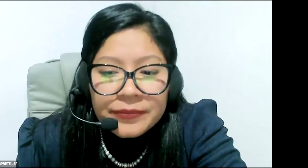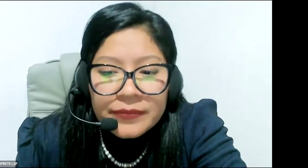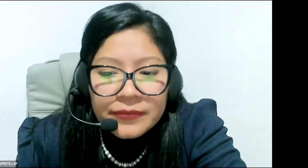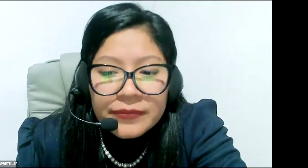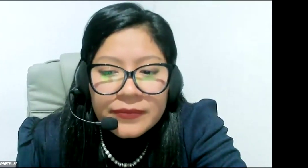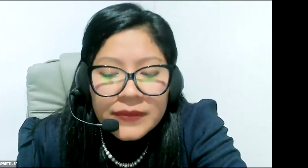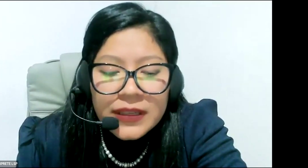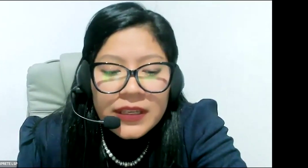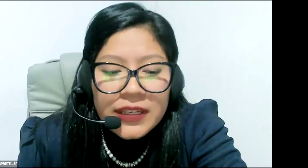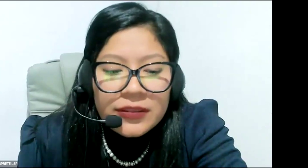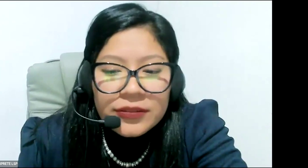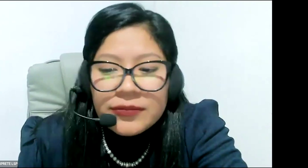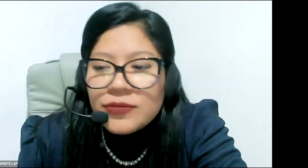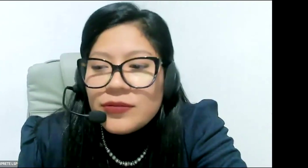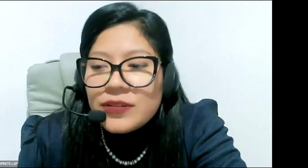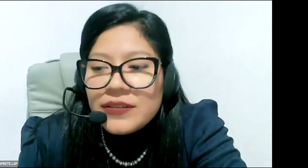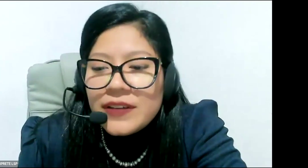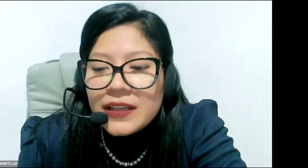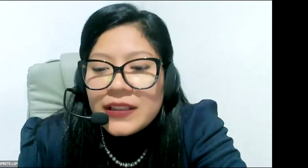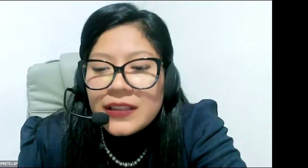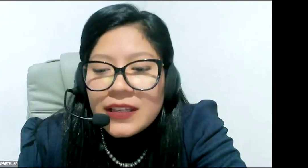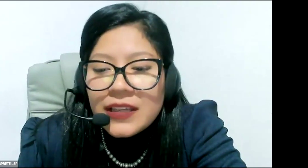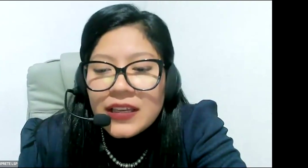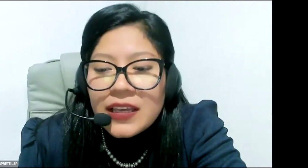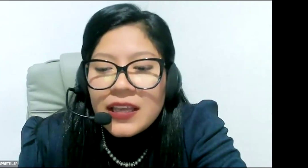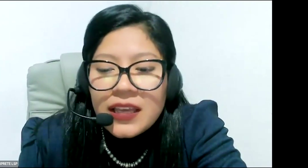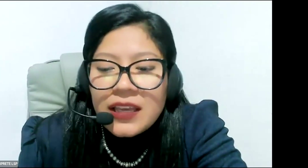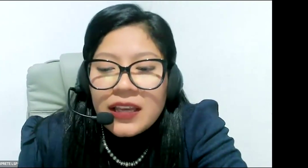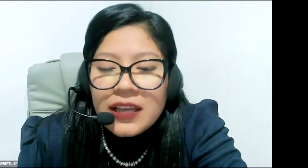Loreto iquitos muy